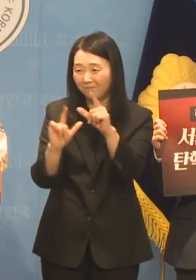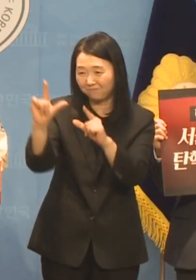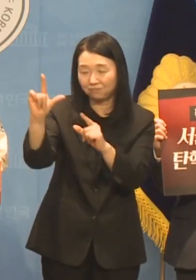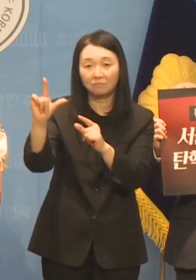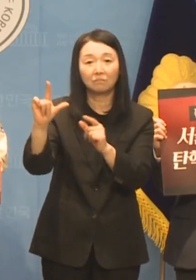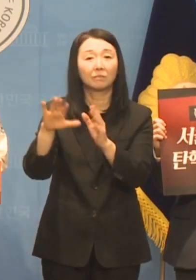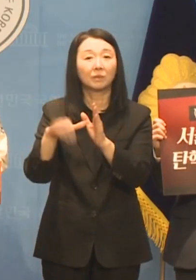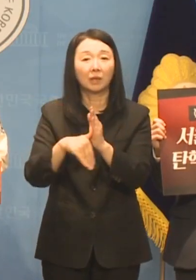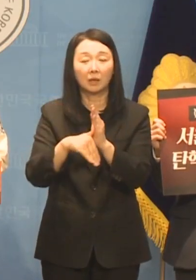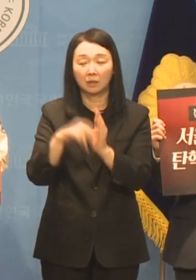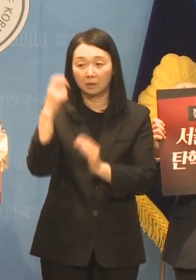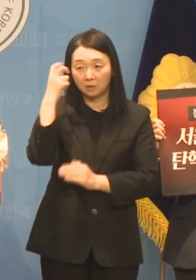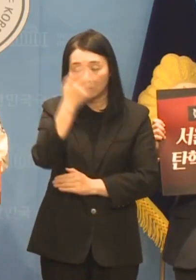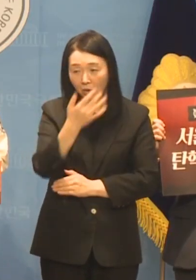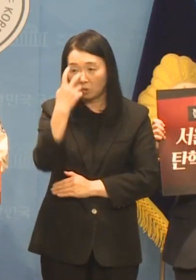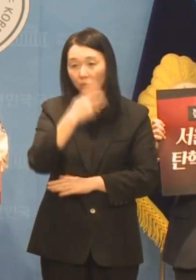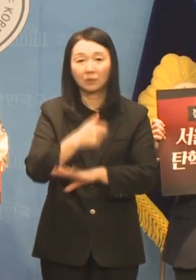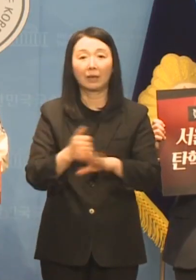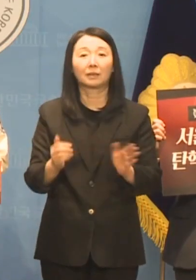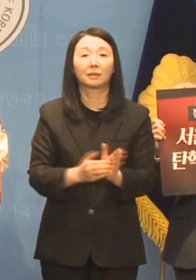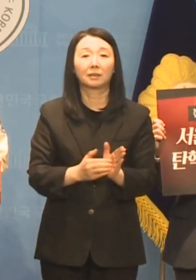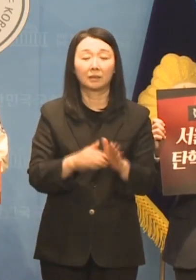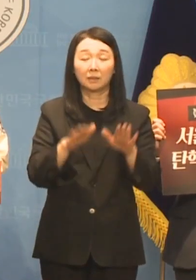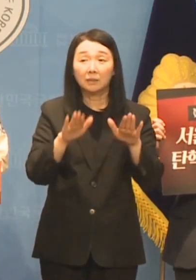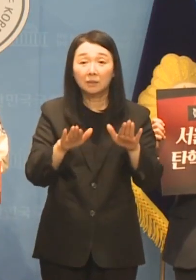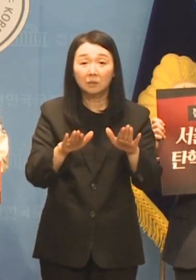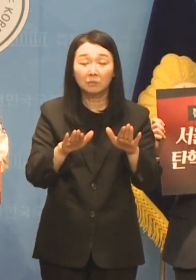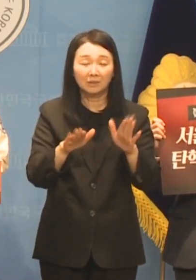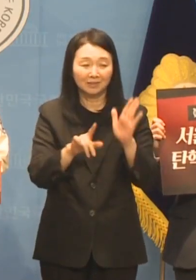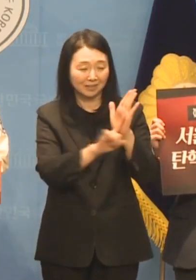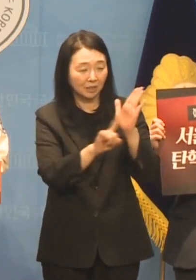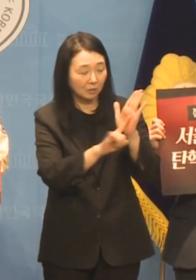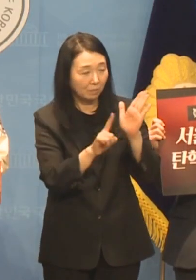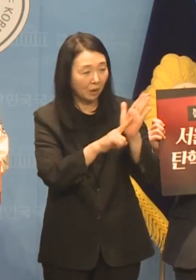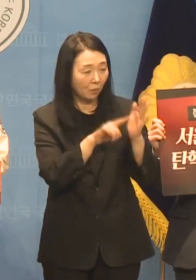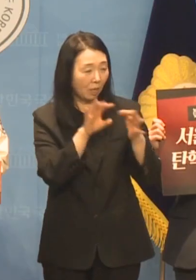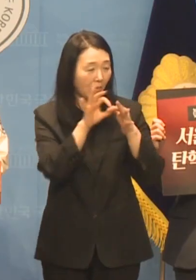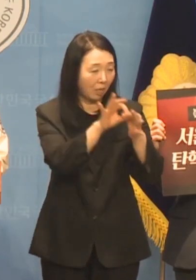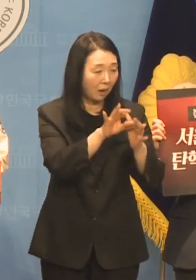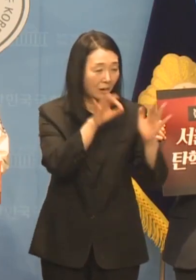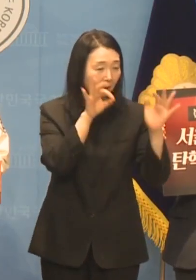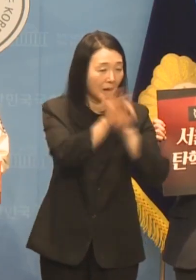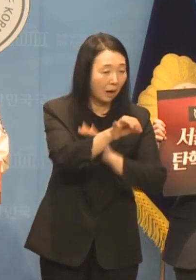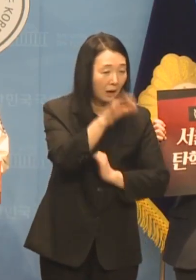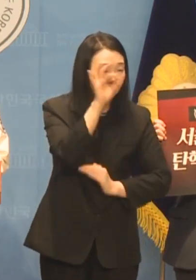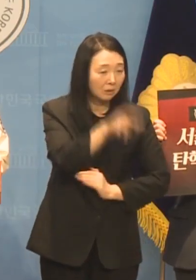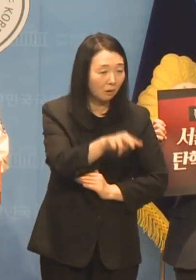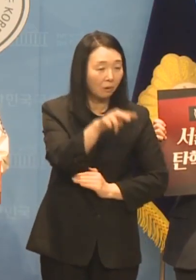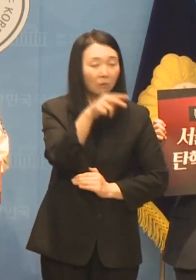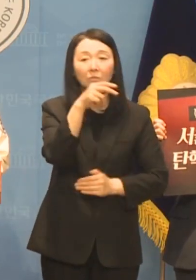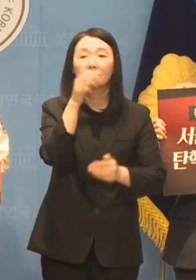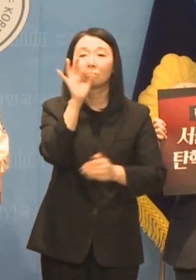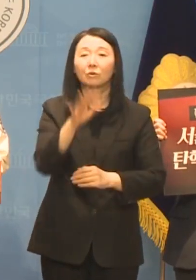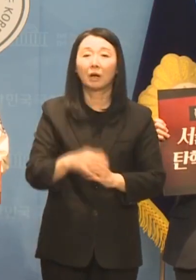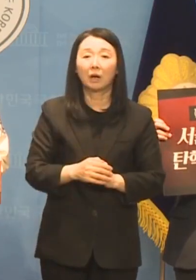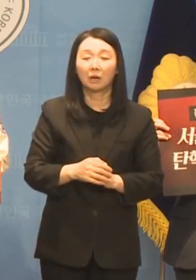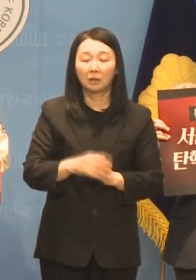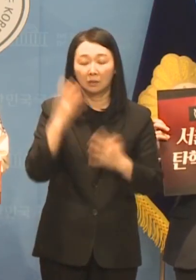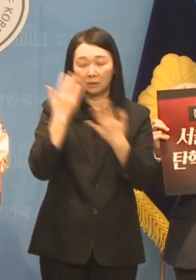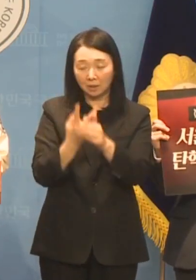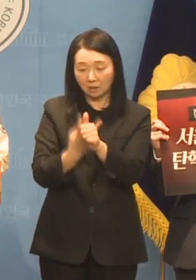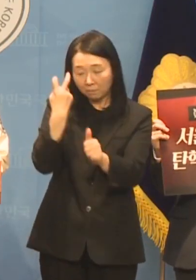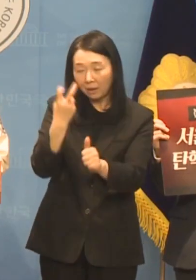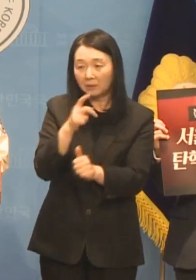시점에 여론조사는 중단되었고 지금은 그 게시판에 접속할 수 없습니다. 이는 탄핵을 반대하는